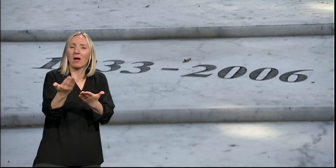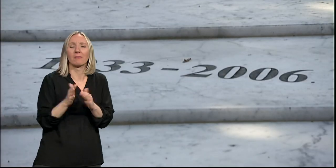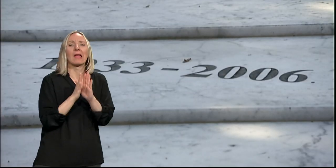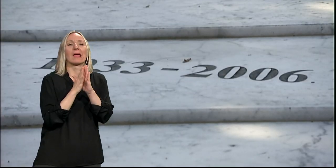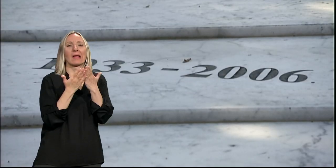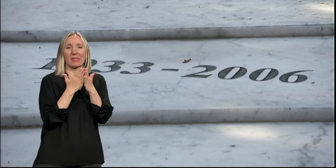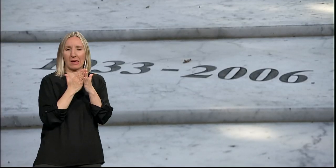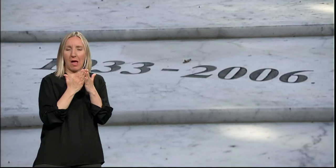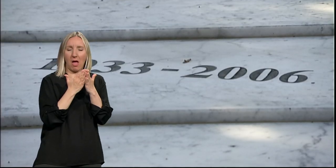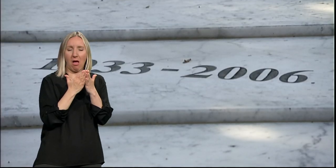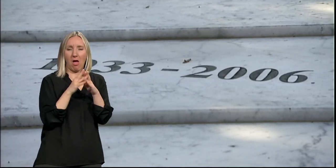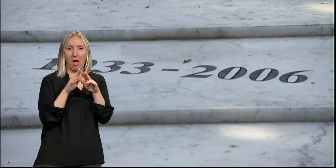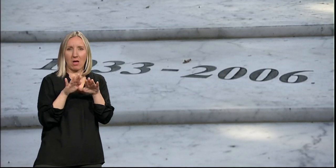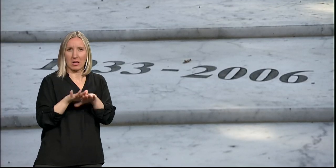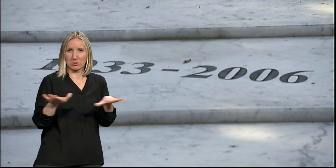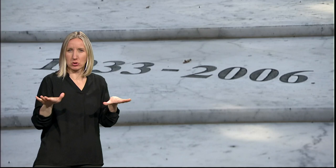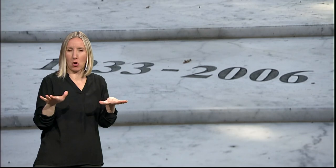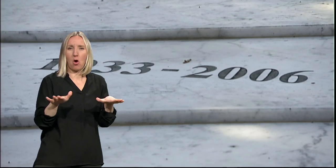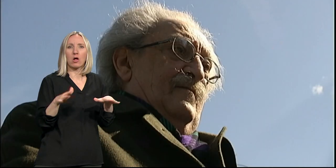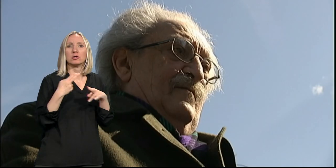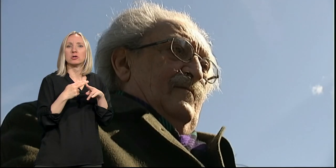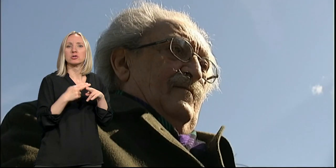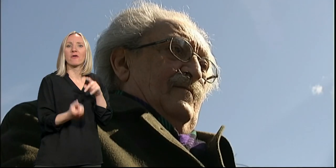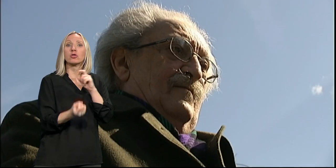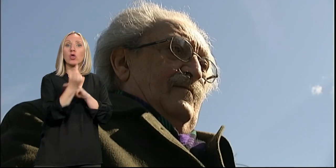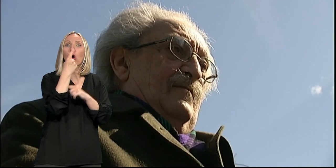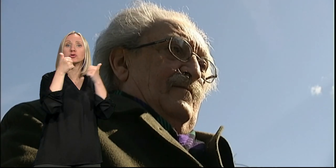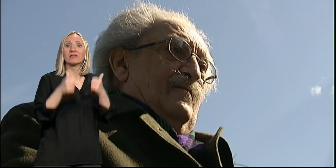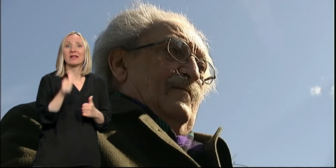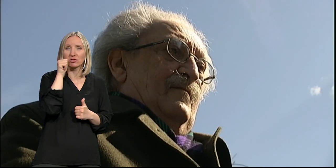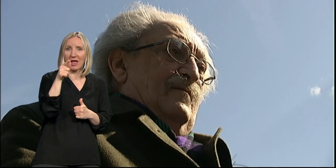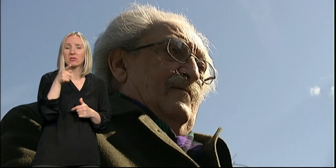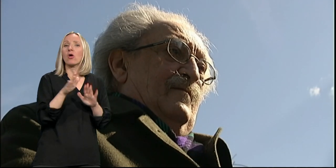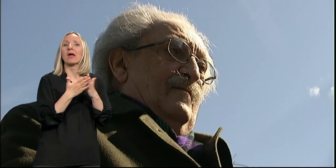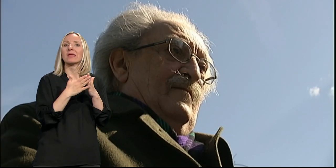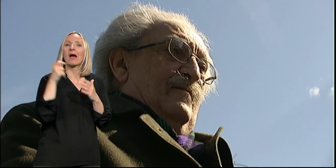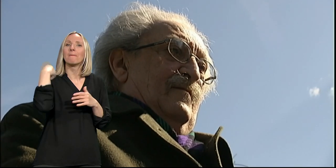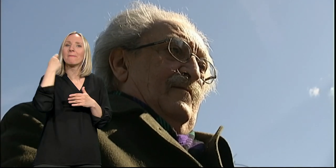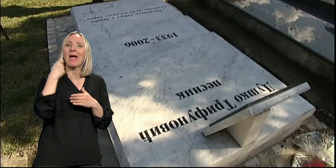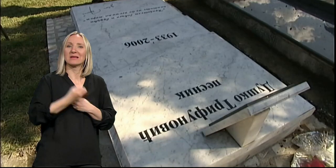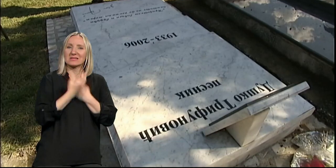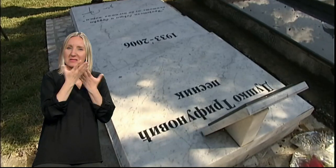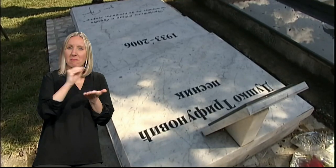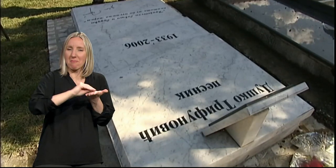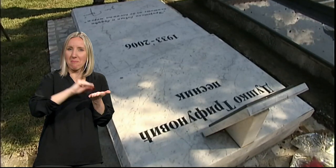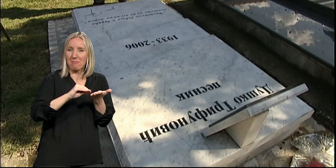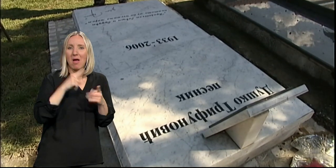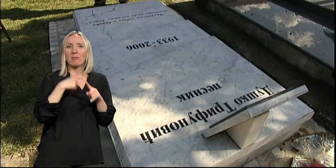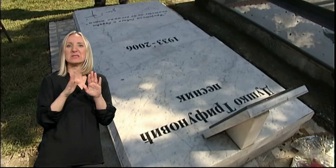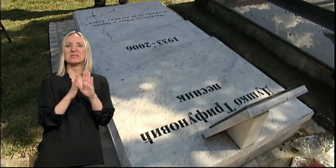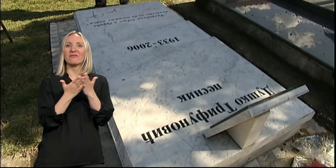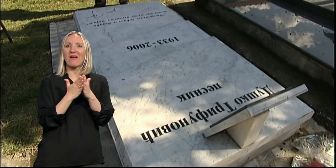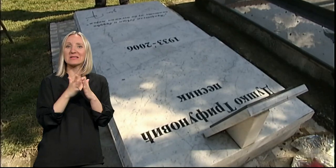knjiga na stolu. Dogodila se na današnji dan, knjiga pesama. Ostale su njegove sveske koje je poneo